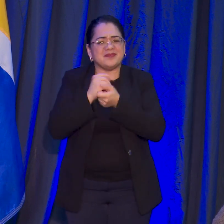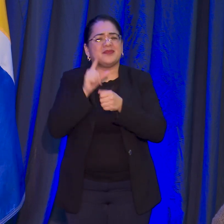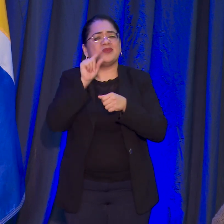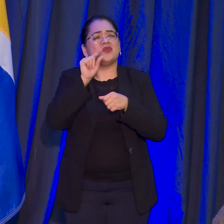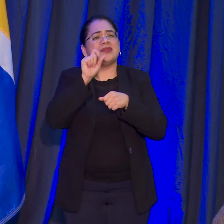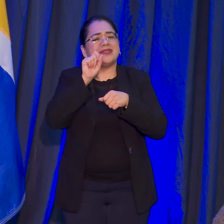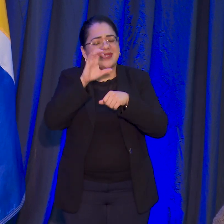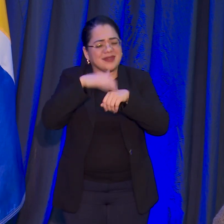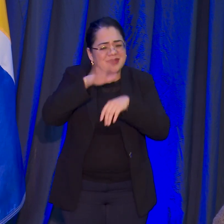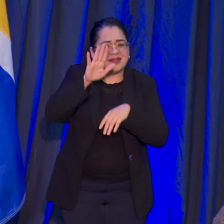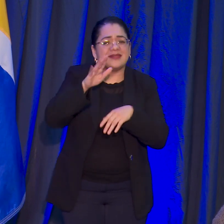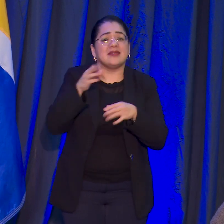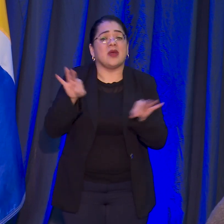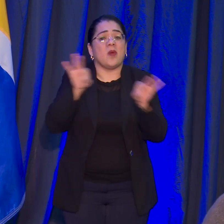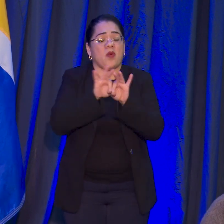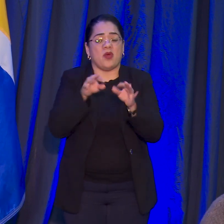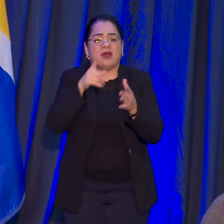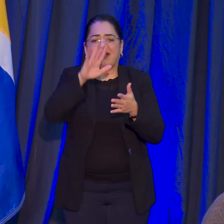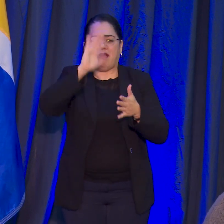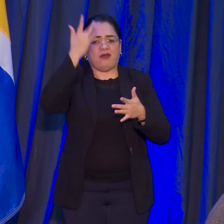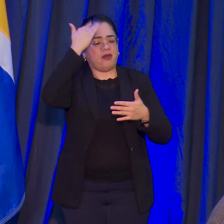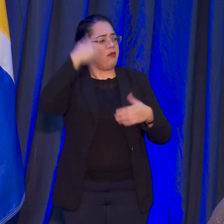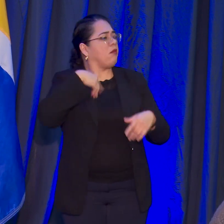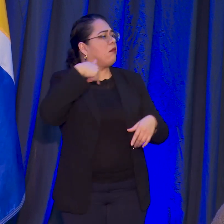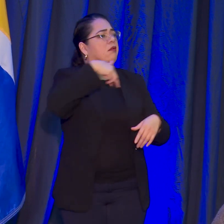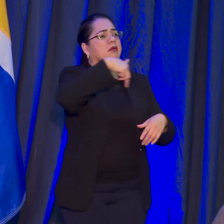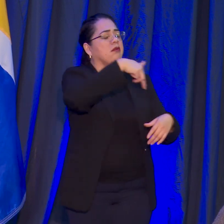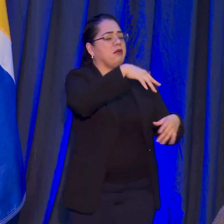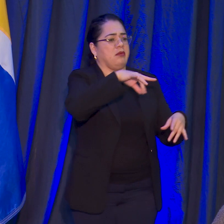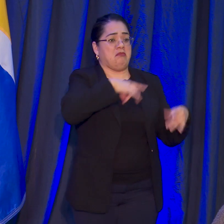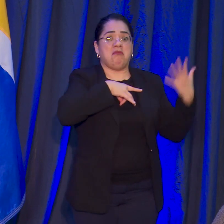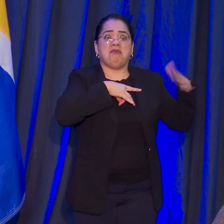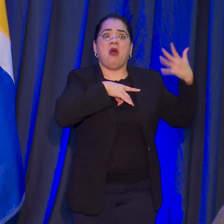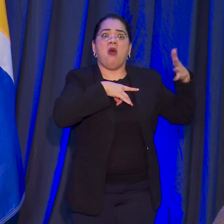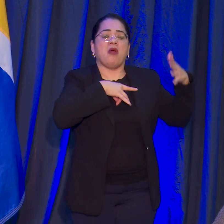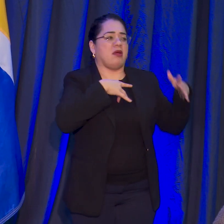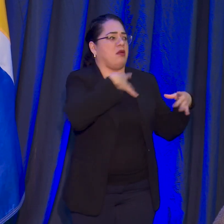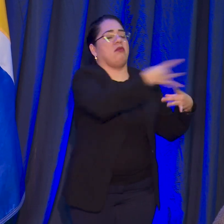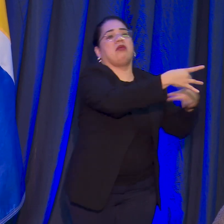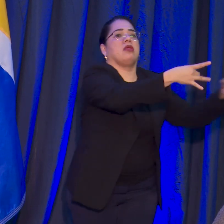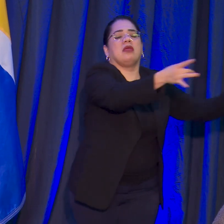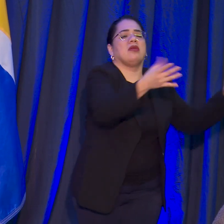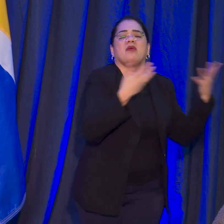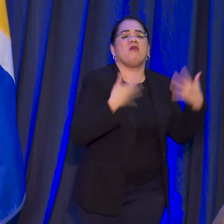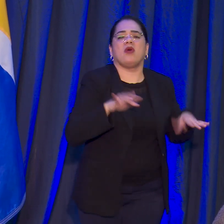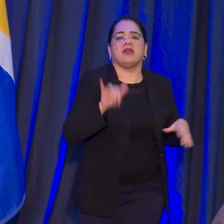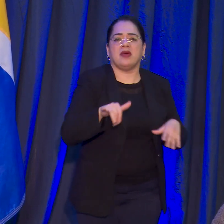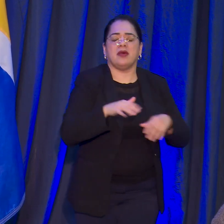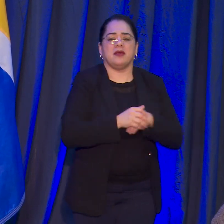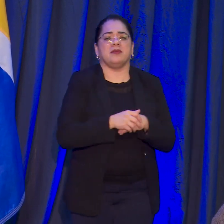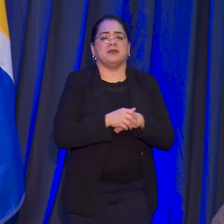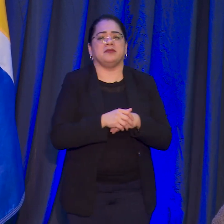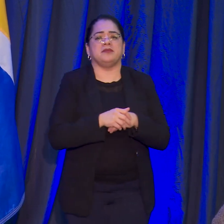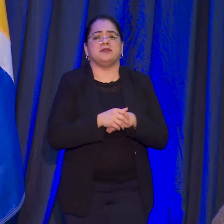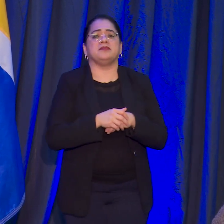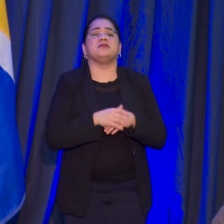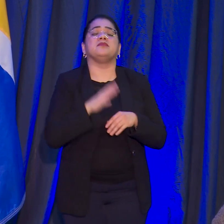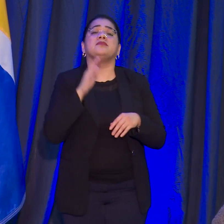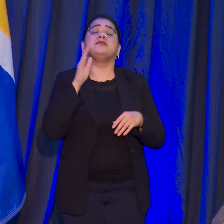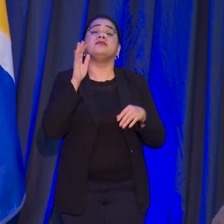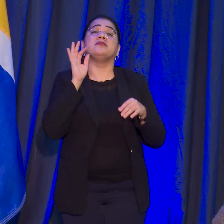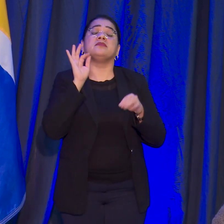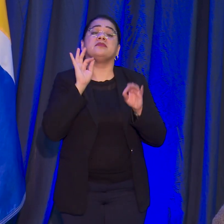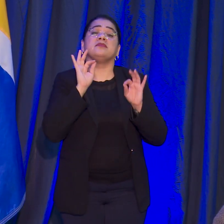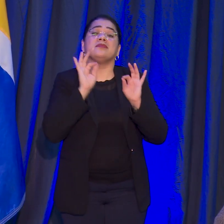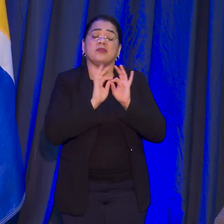virus. Y también queríamos hablarles de los desalojos. Ahorita no tenemos personas, no estamos dejando